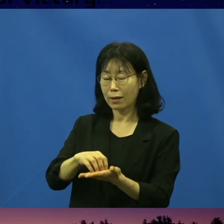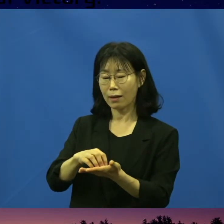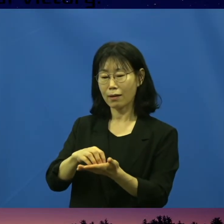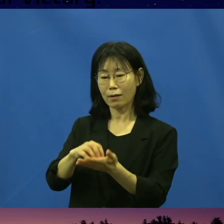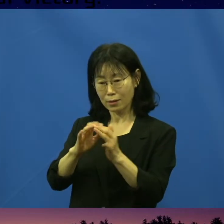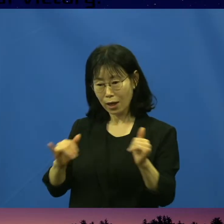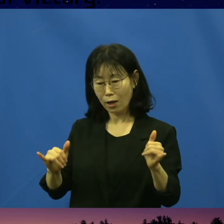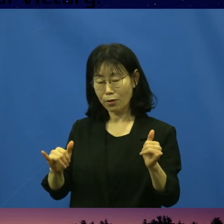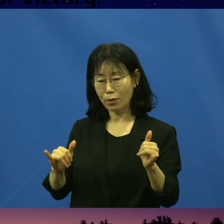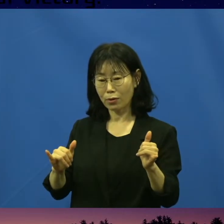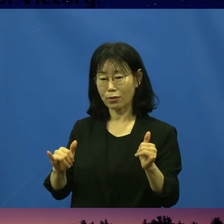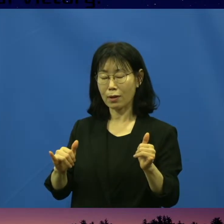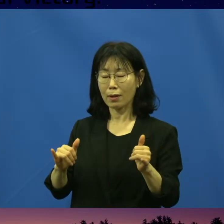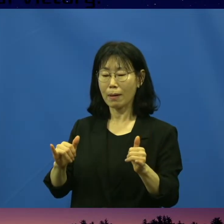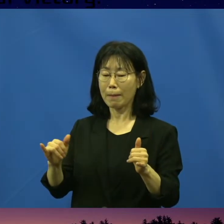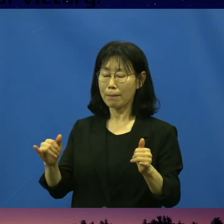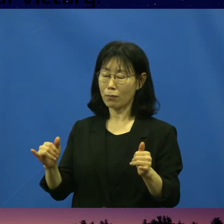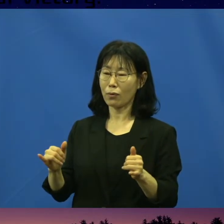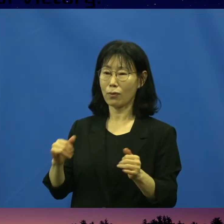여러분들이 복음을 더 설명합니다.